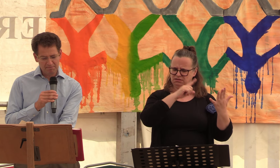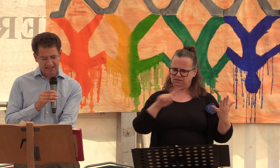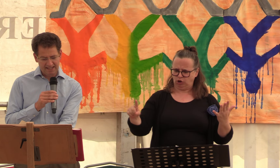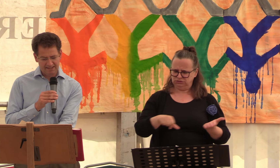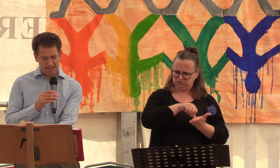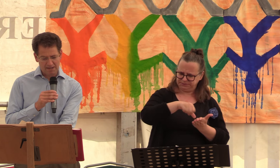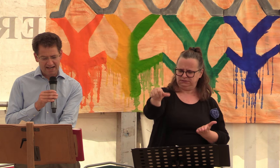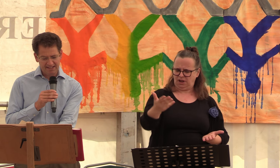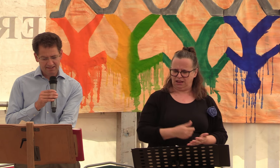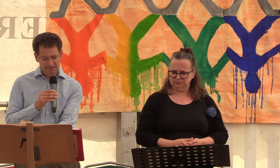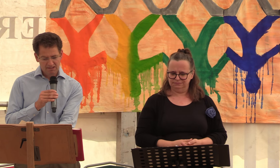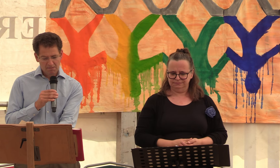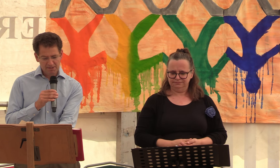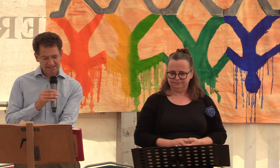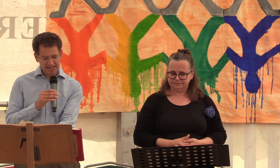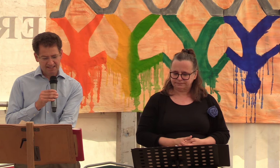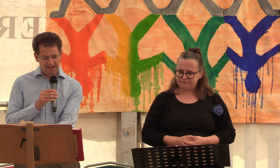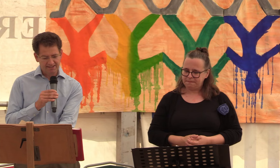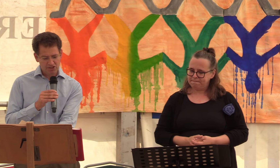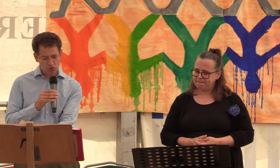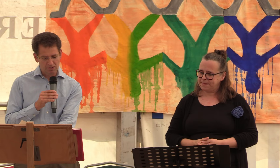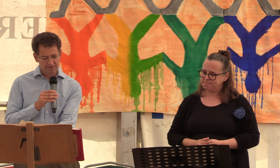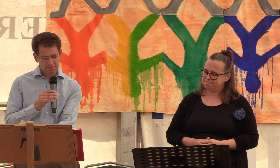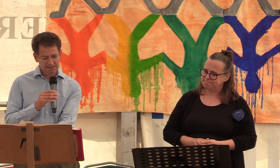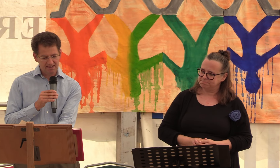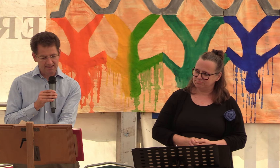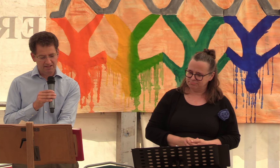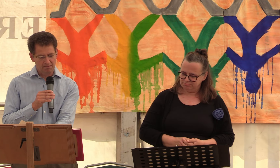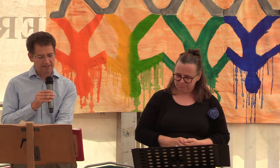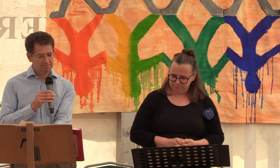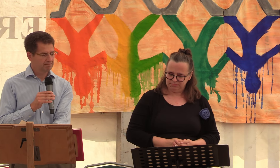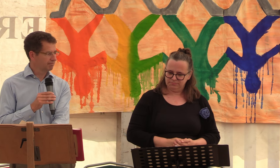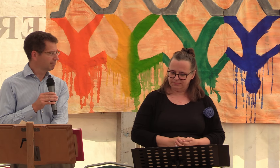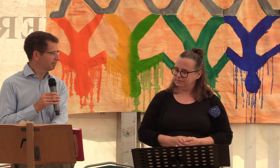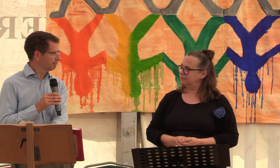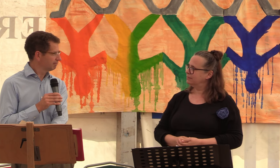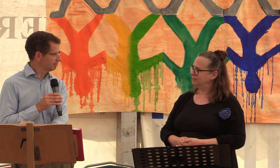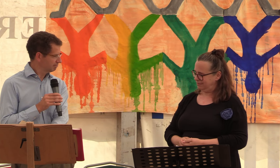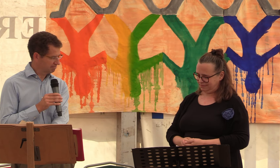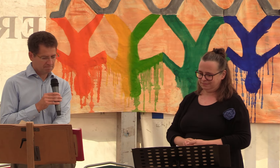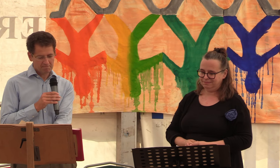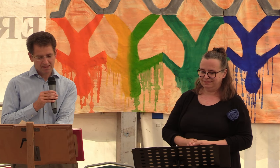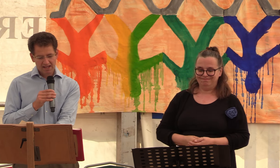übergab ihm der Herr der Peinigern, bis er die ganze Schuld bezahlt habe.